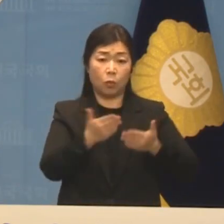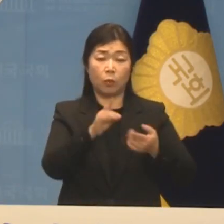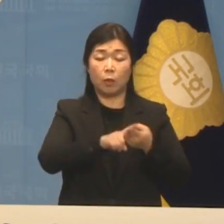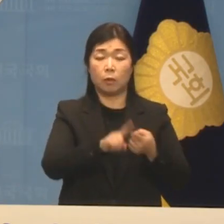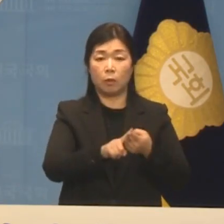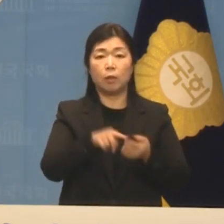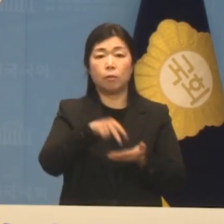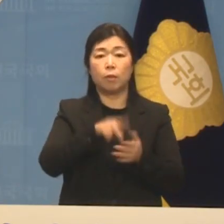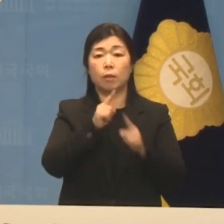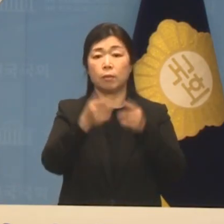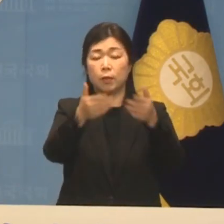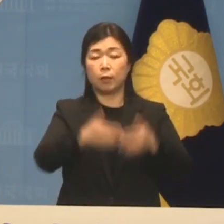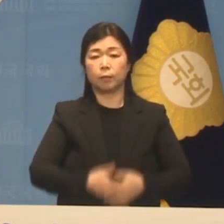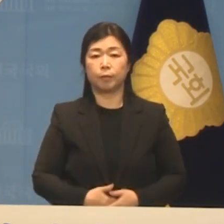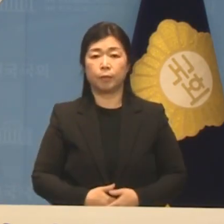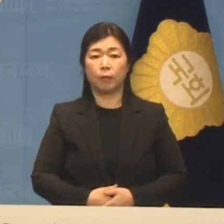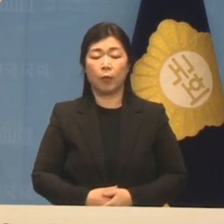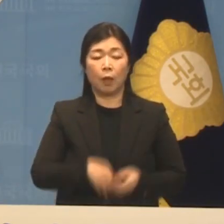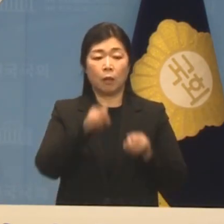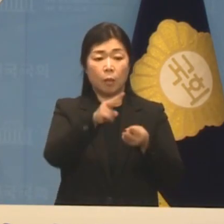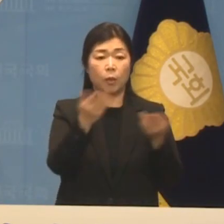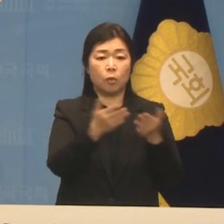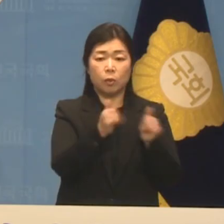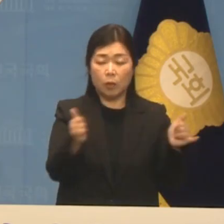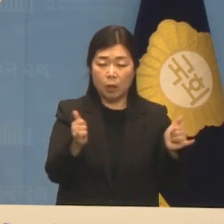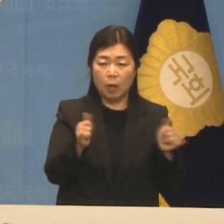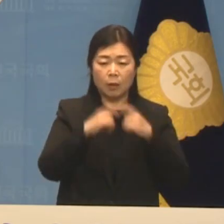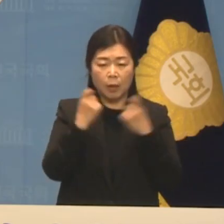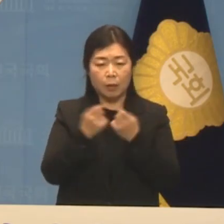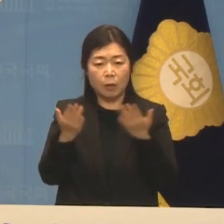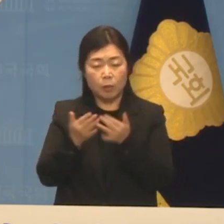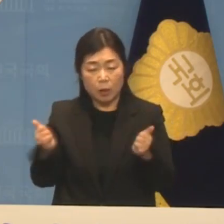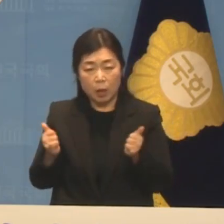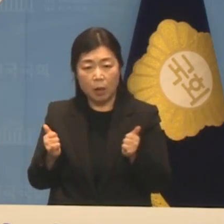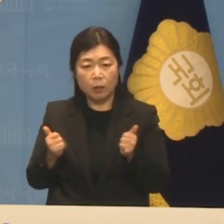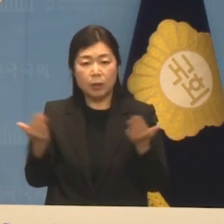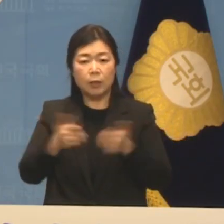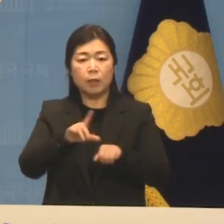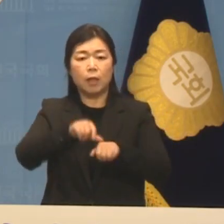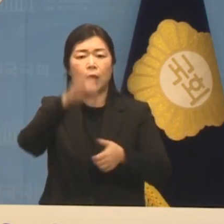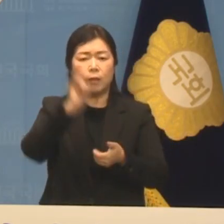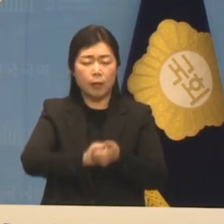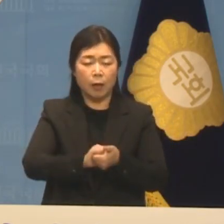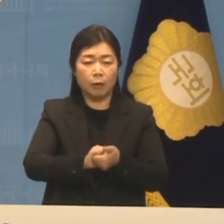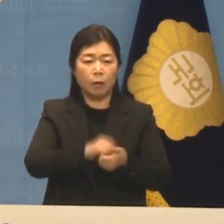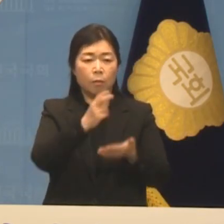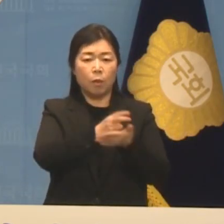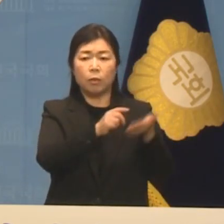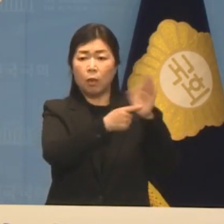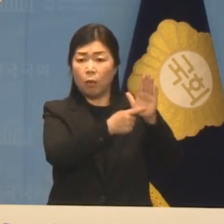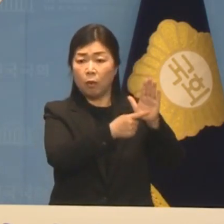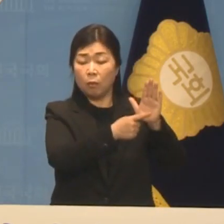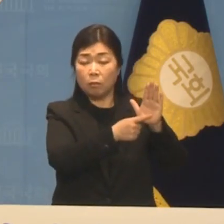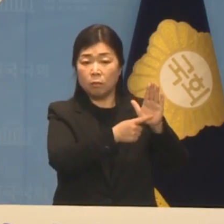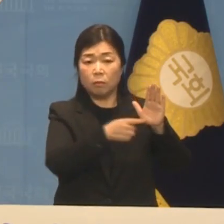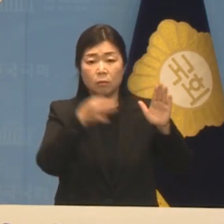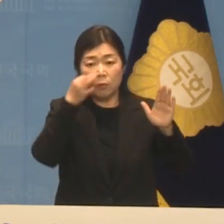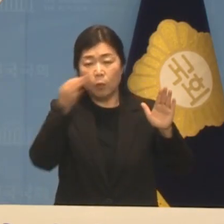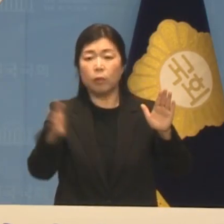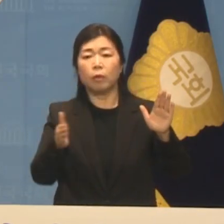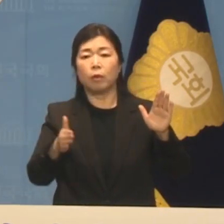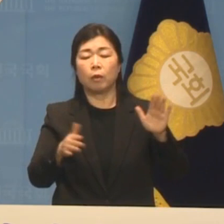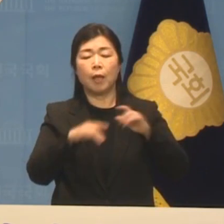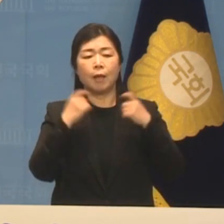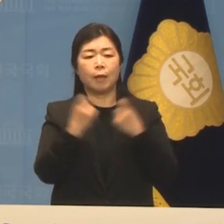국토부는 택배 서비스 종사자를 포함 개인 사업자의 업무 시간을 제한한 입법례가 없으며 사적 자치에